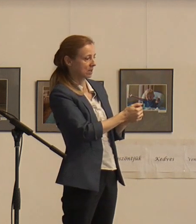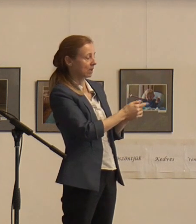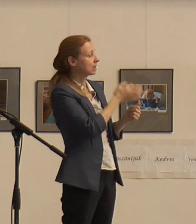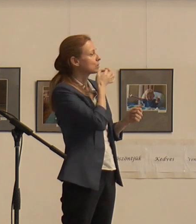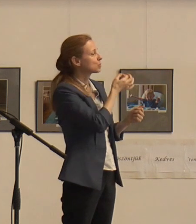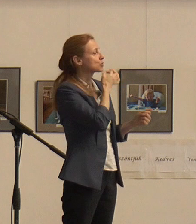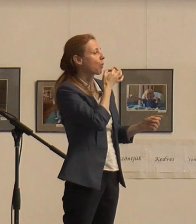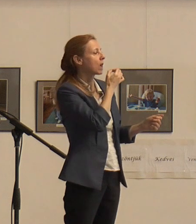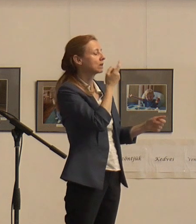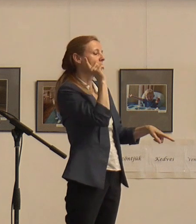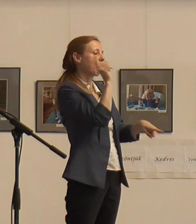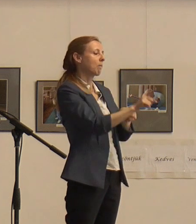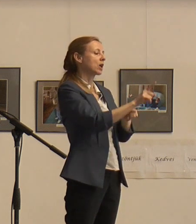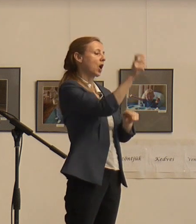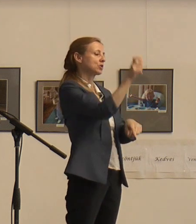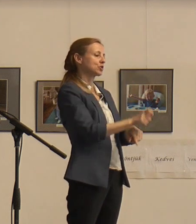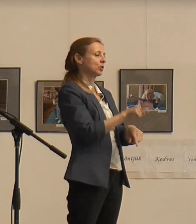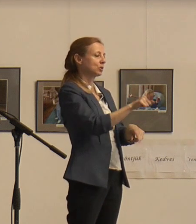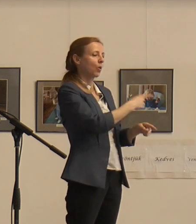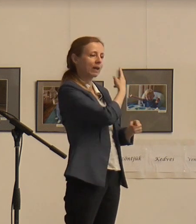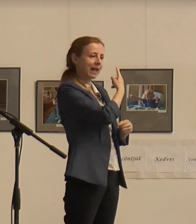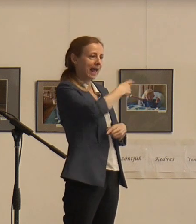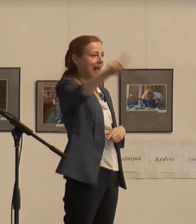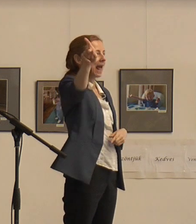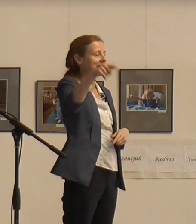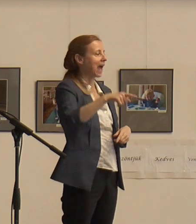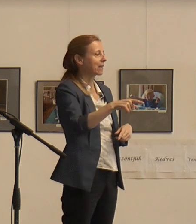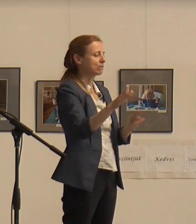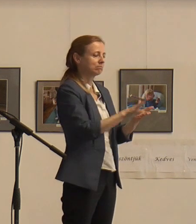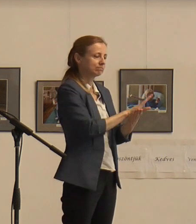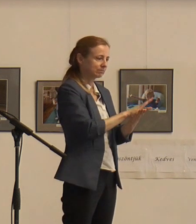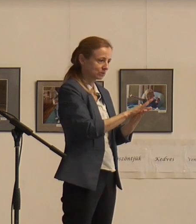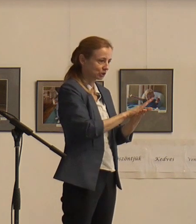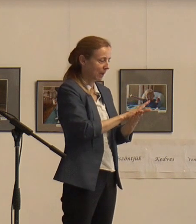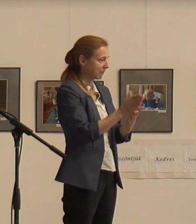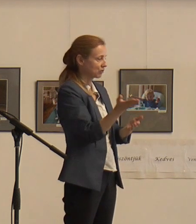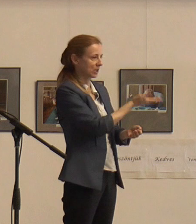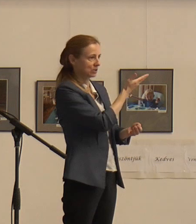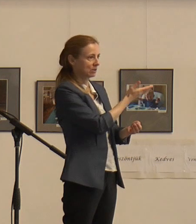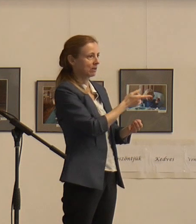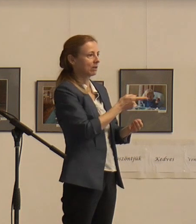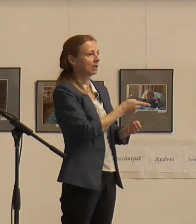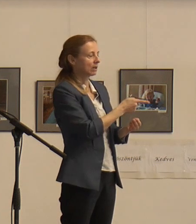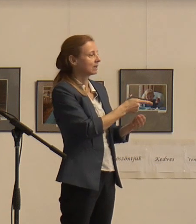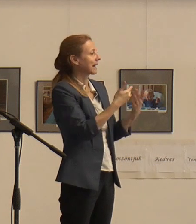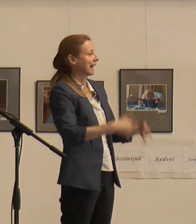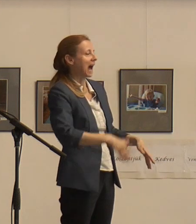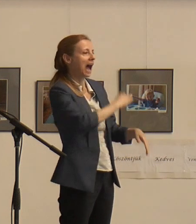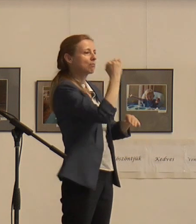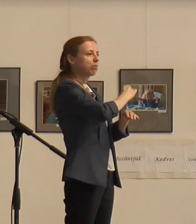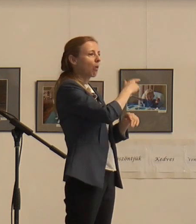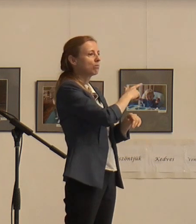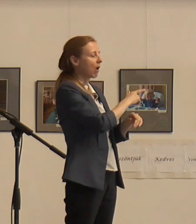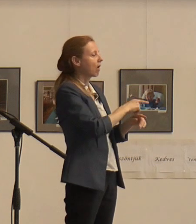Szólt a parancsnok. Eredj! Semmisíts meg! De kár a bombája,